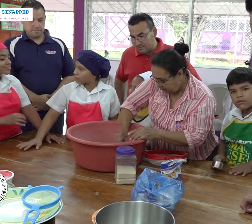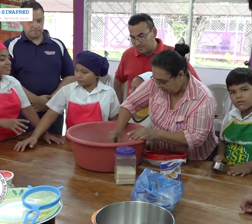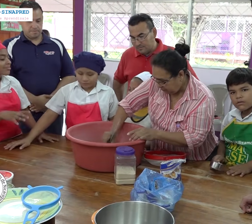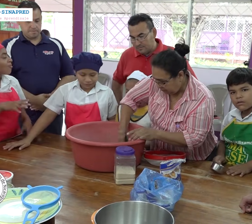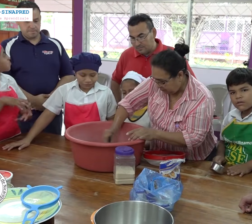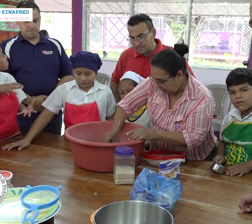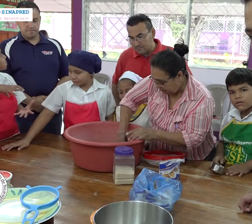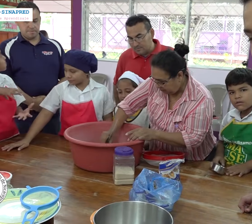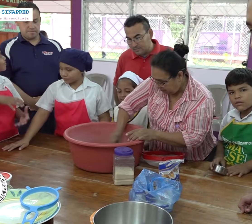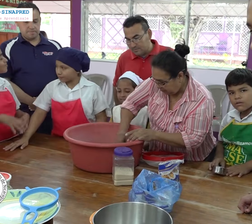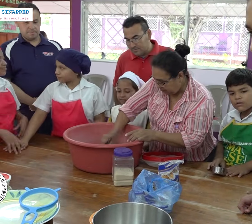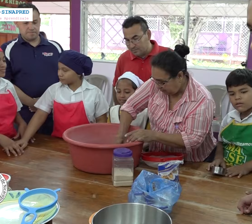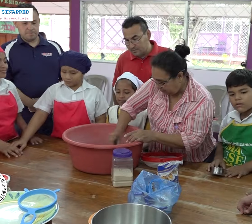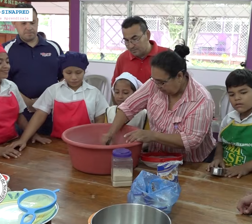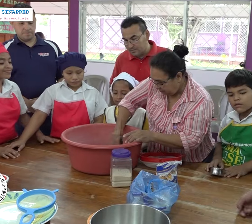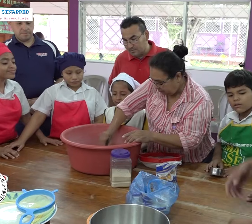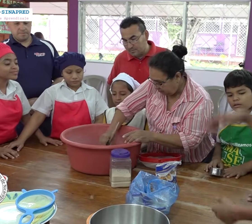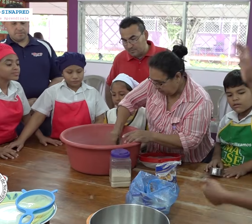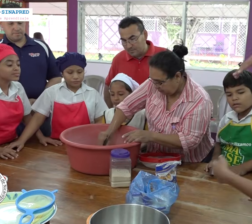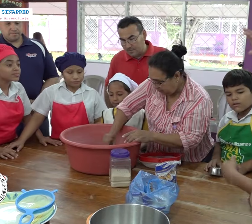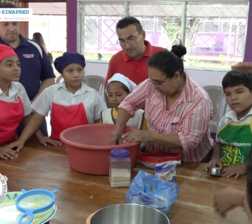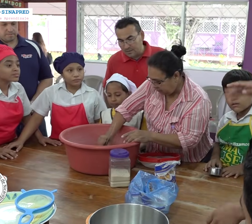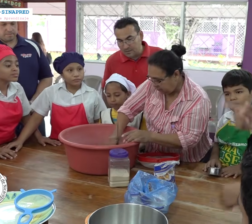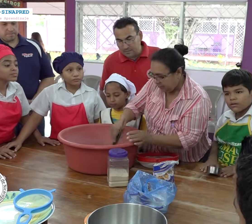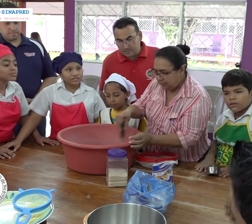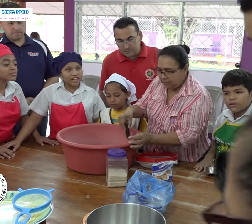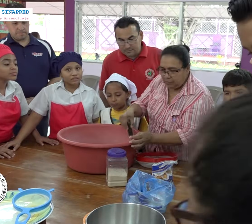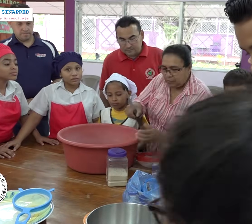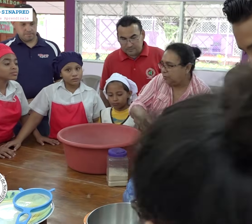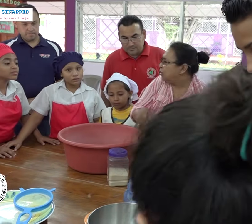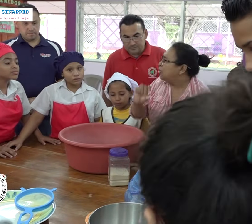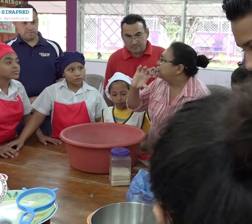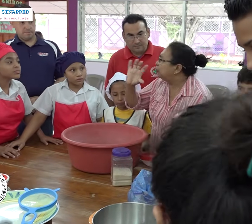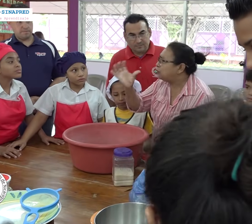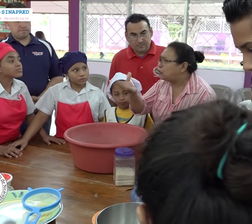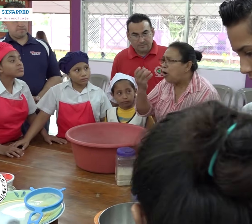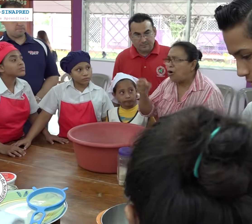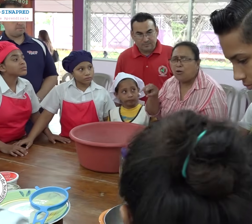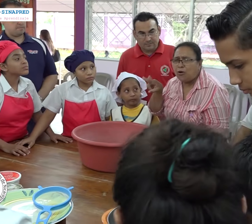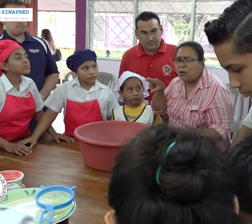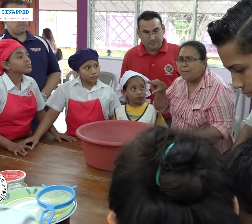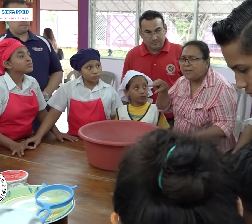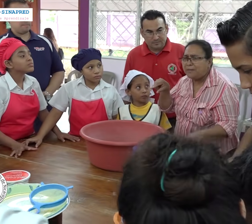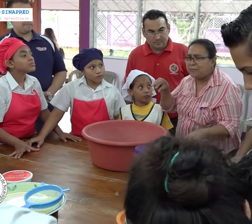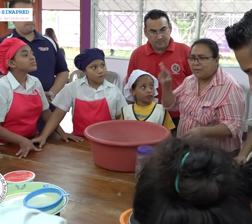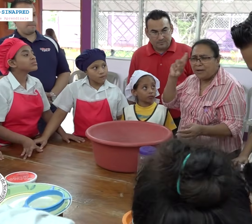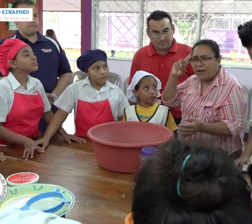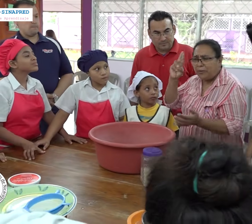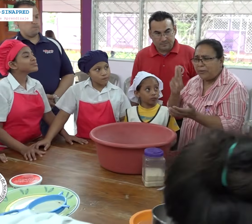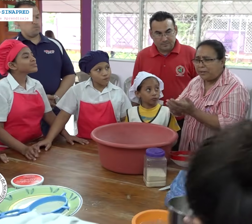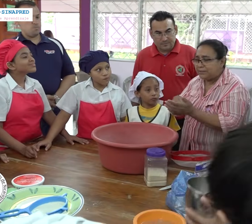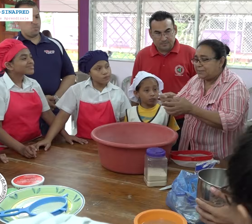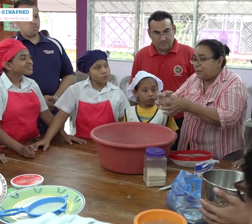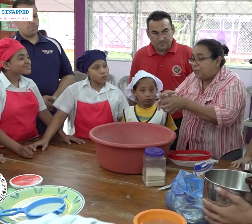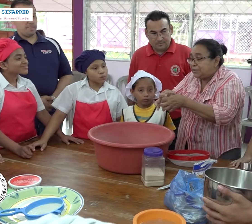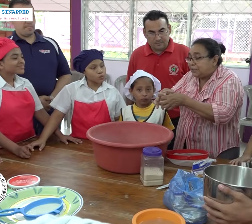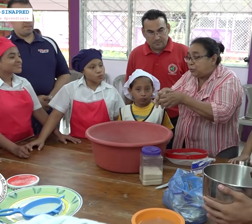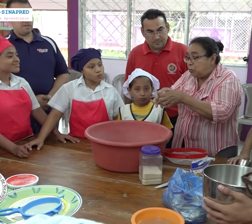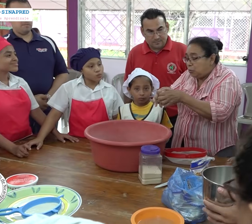la secundaria. Pero te estoy hablando que yo ya estoy adulto y logré bachillerarme. Me logré bachillerar, terminé mi quinto